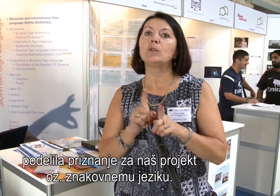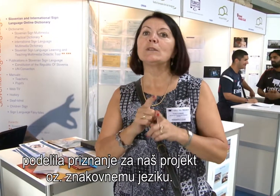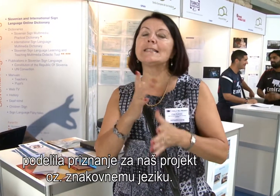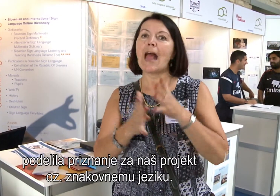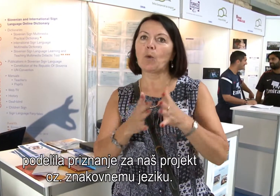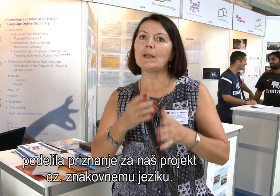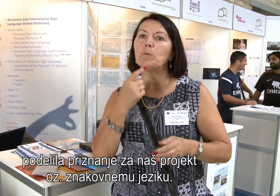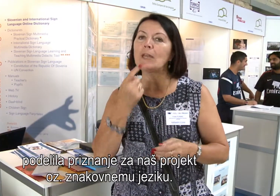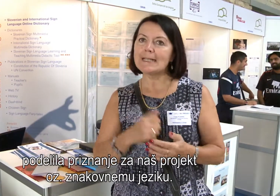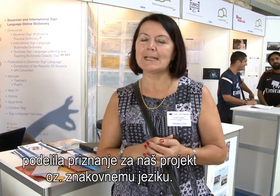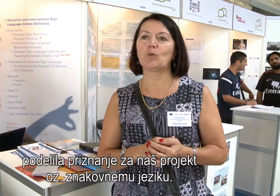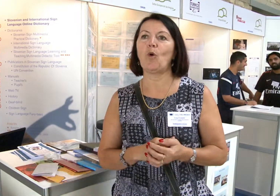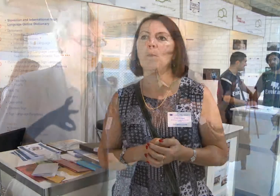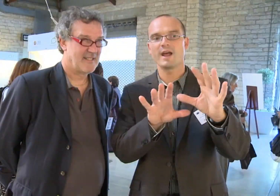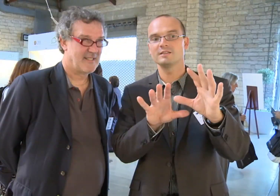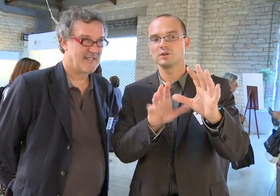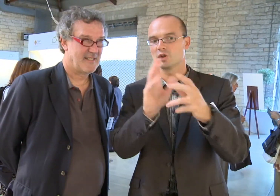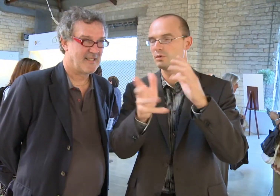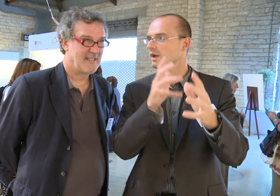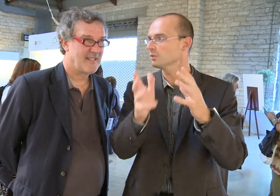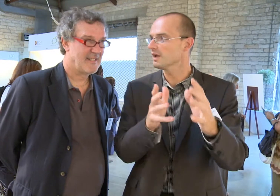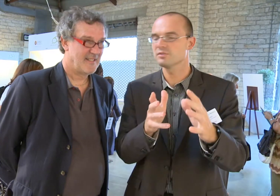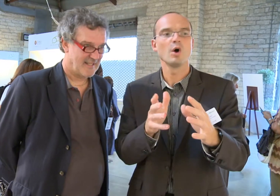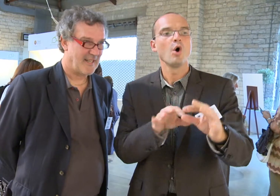Go upstairs to get the bags.